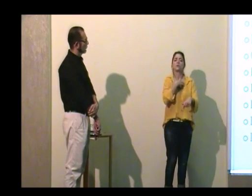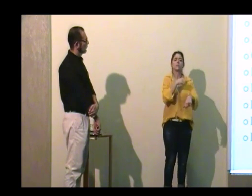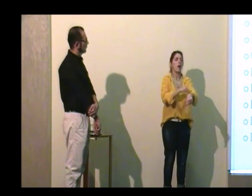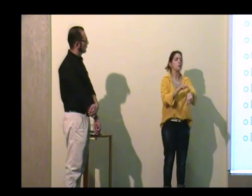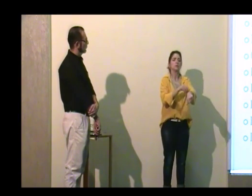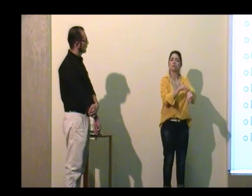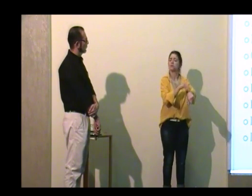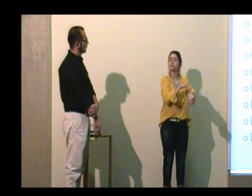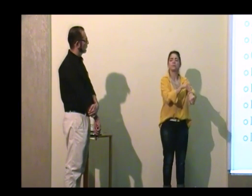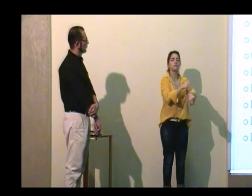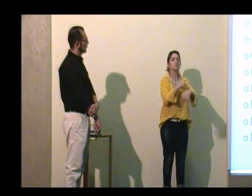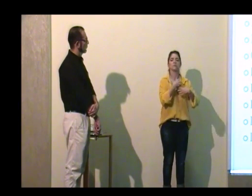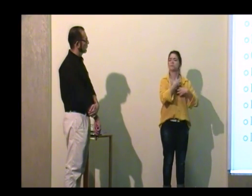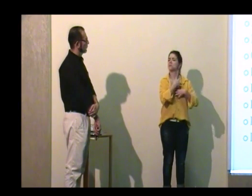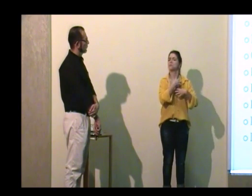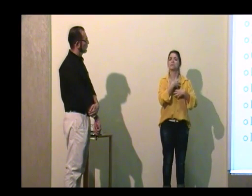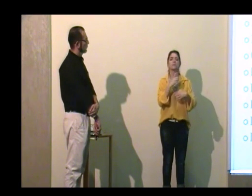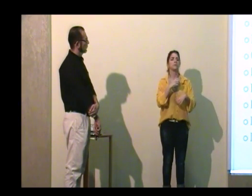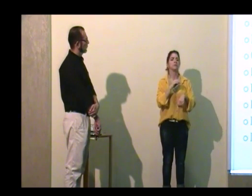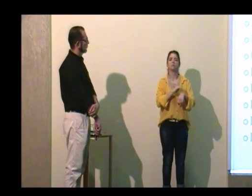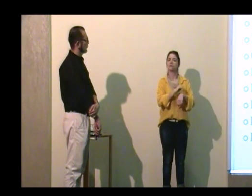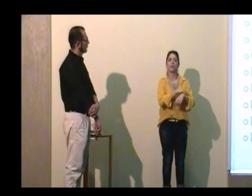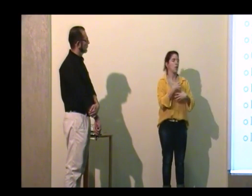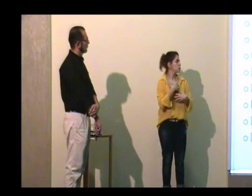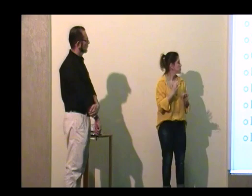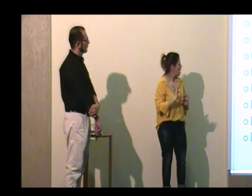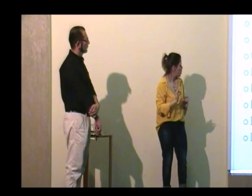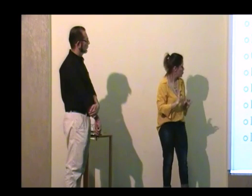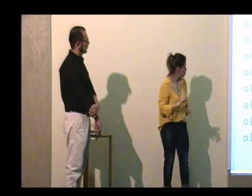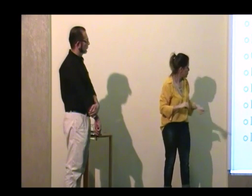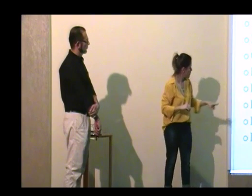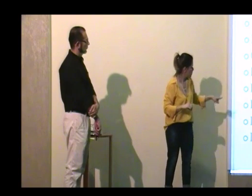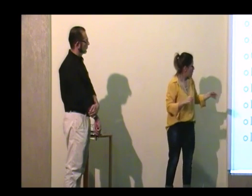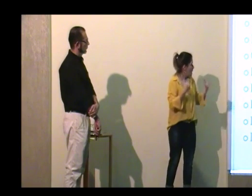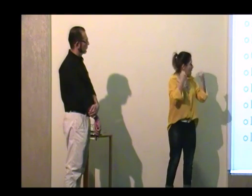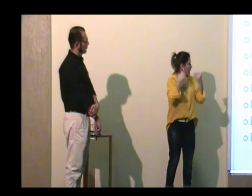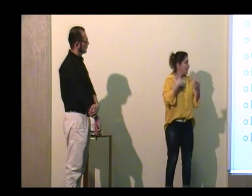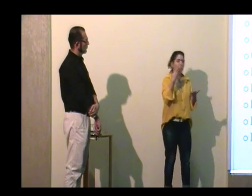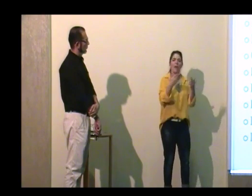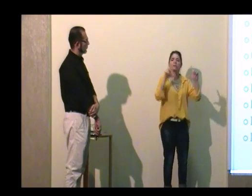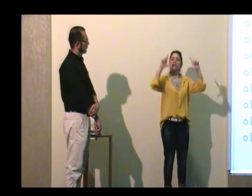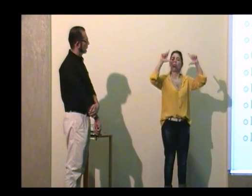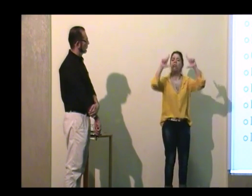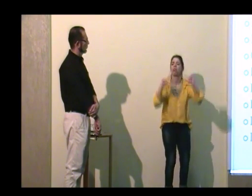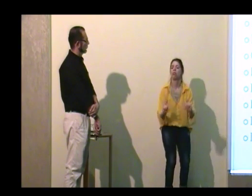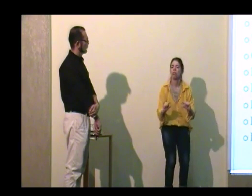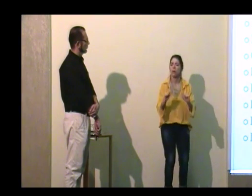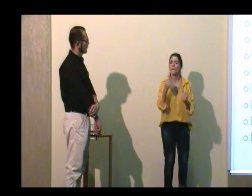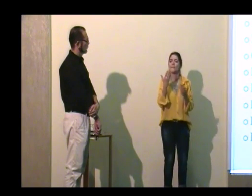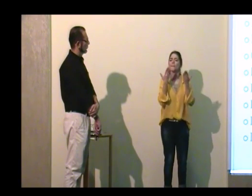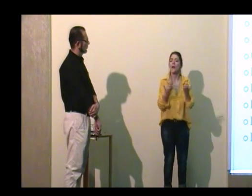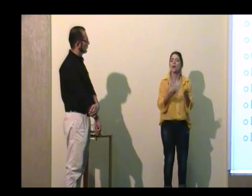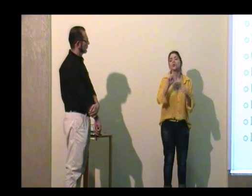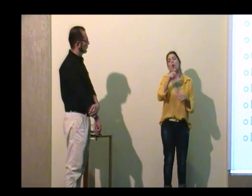Dormência. Você não sente, você toca numa parte do corpo e você não sente nada.